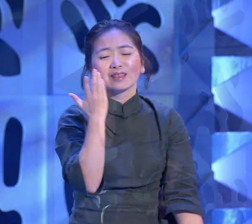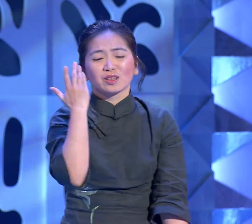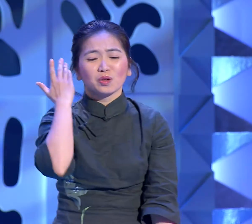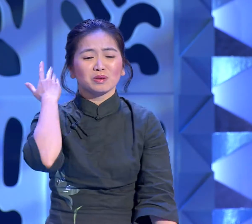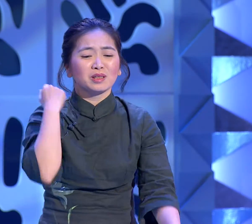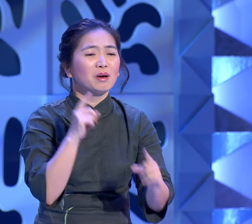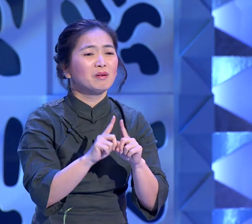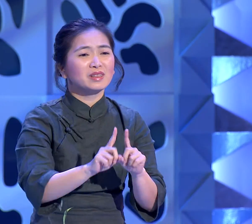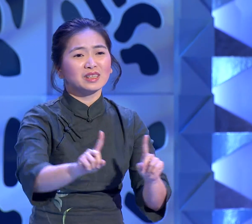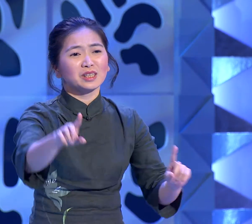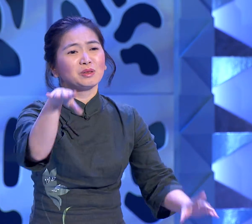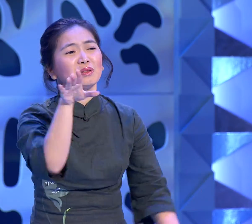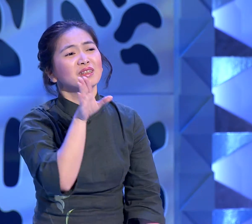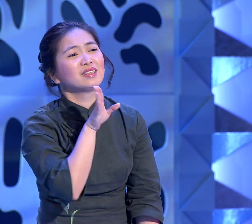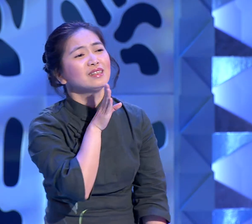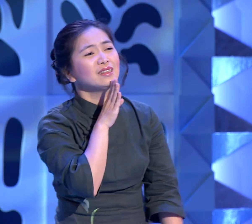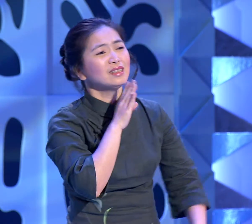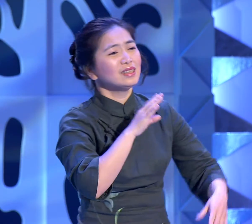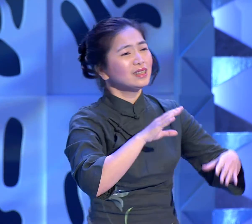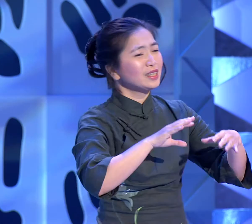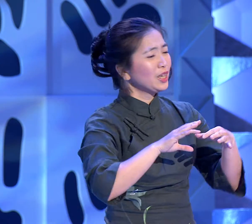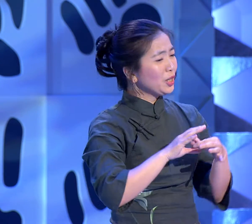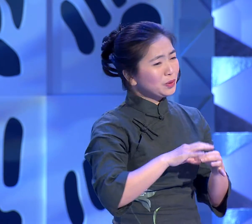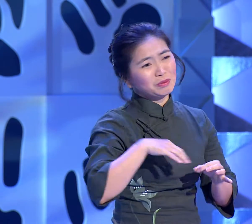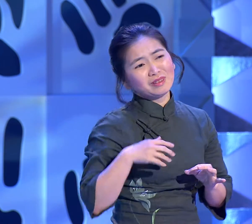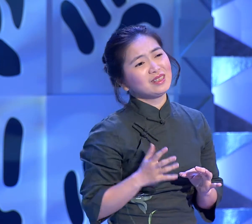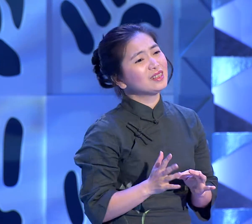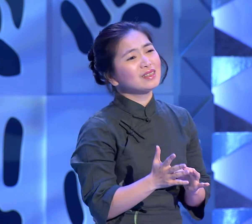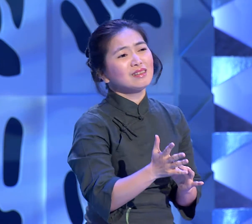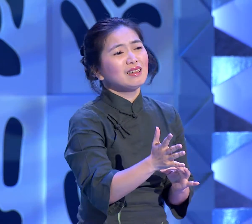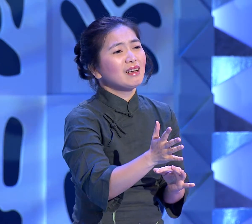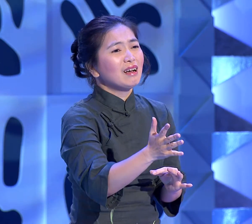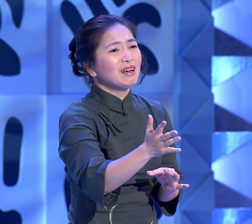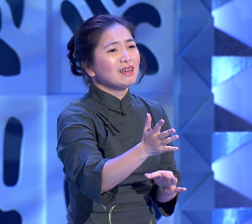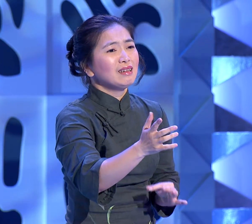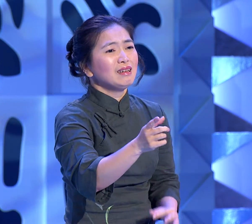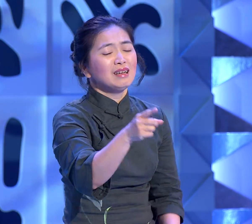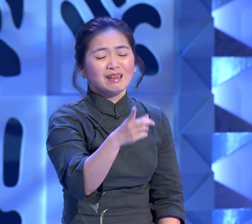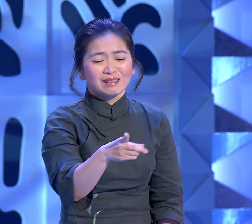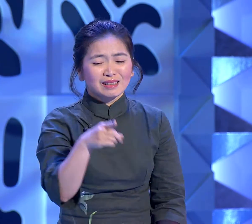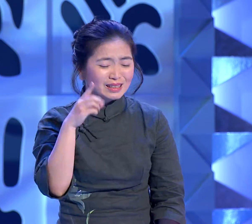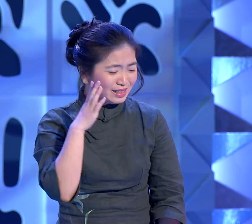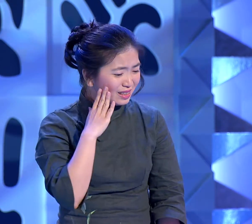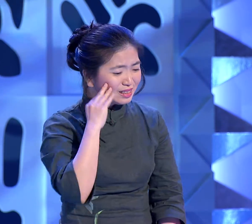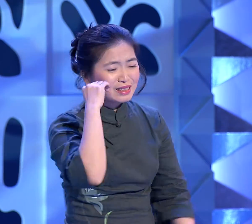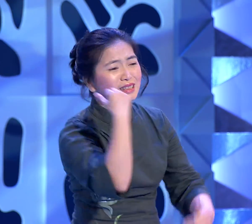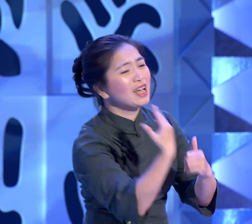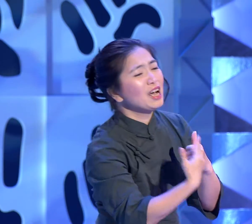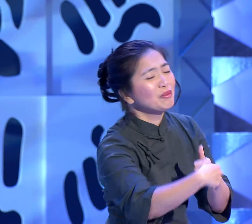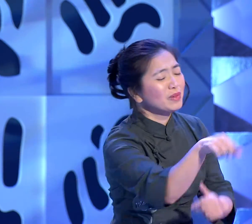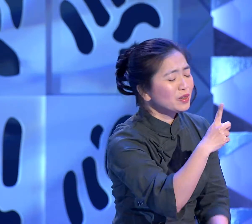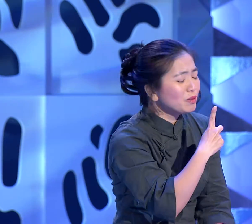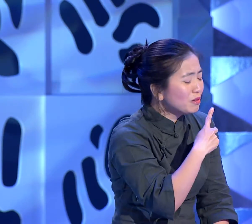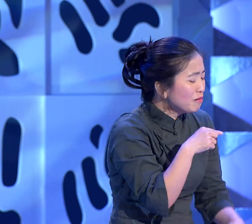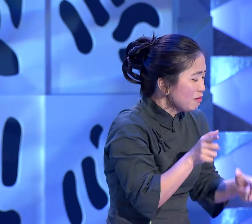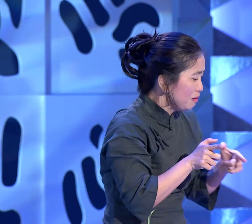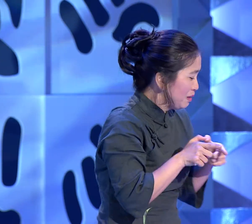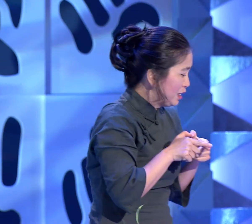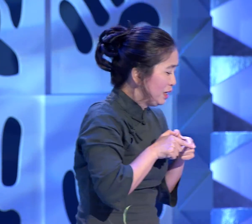当初离开时，为啥你若问阮，阮心